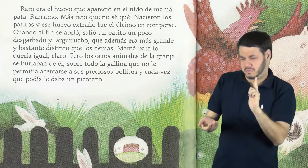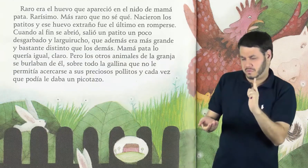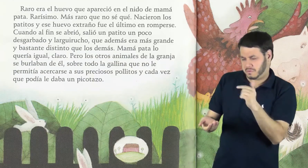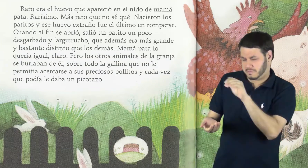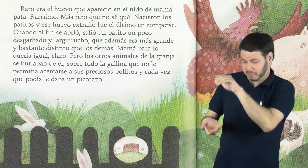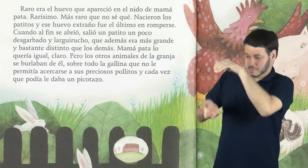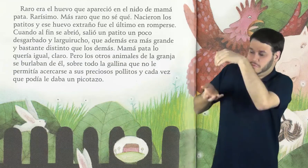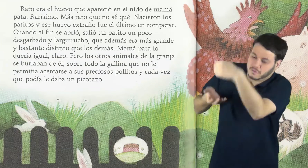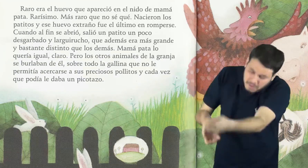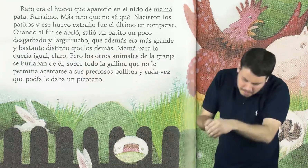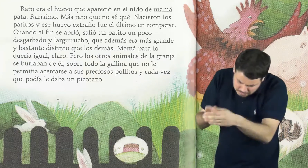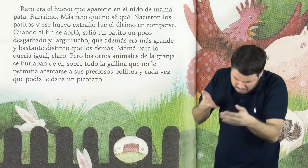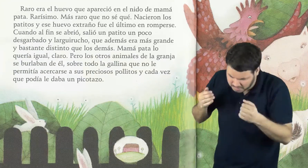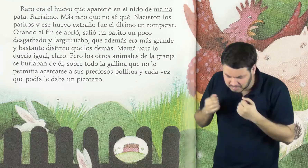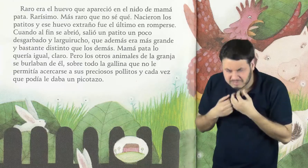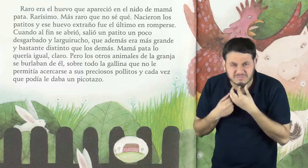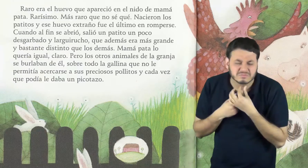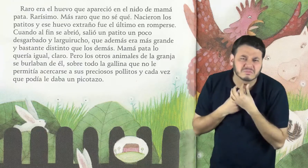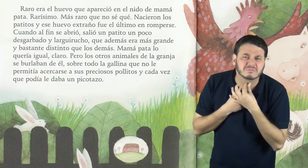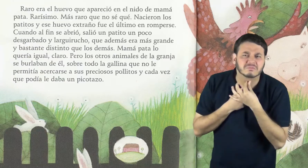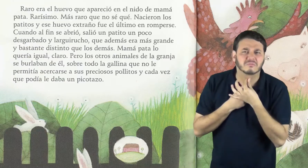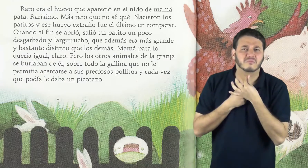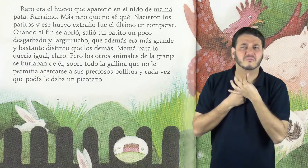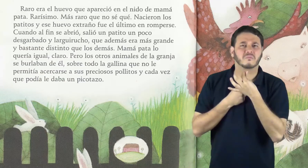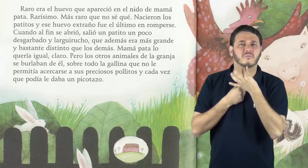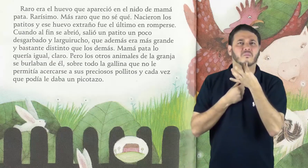bastante distinto que los demás